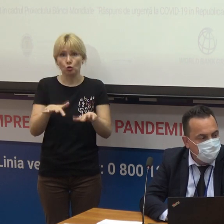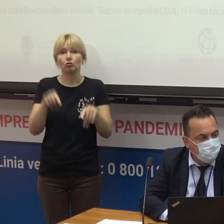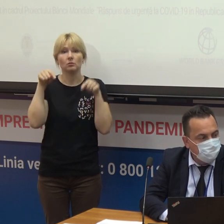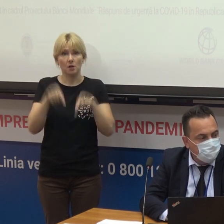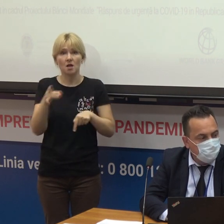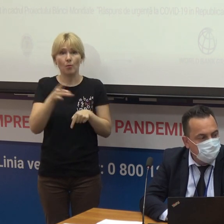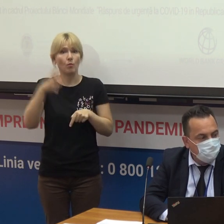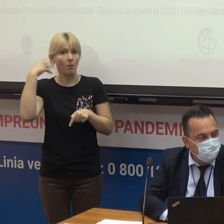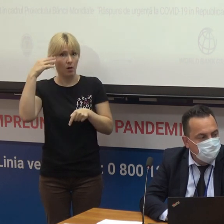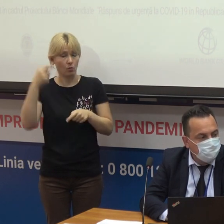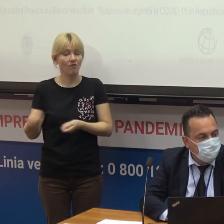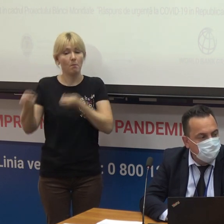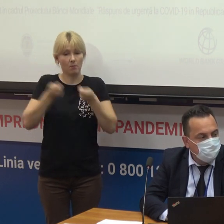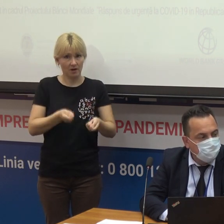teritoriu.